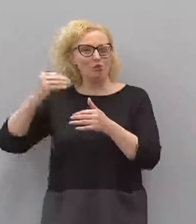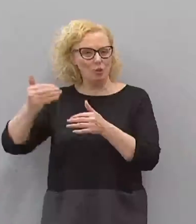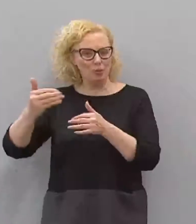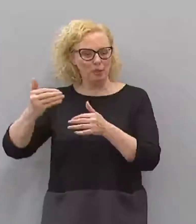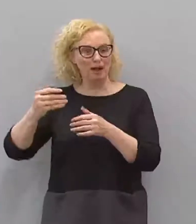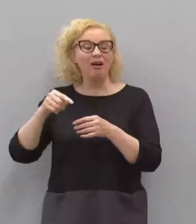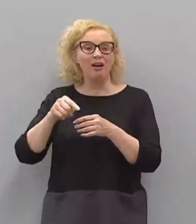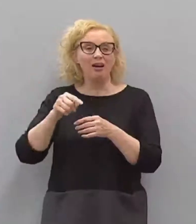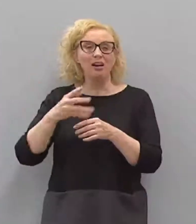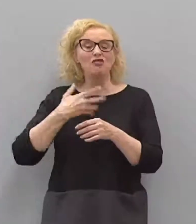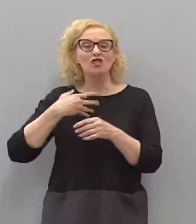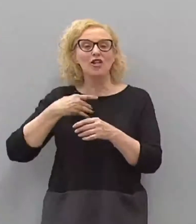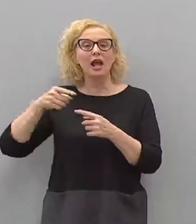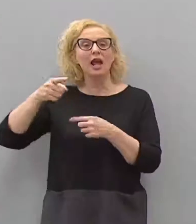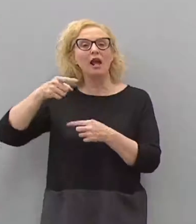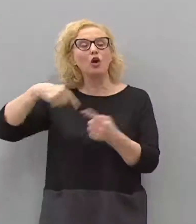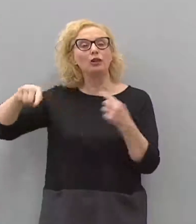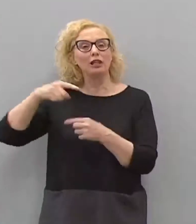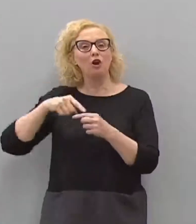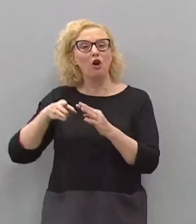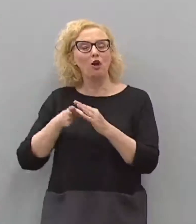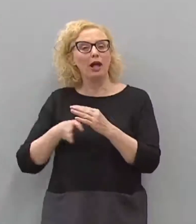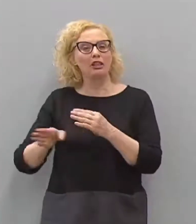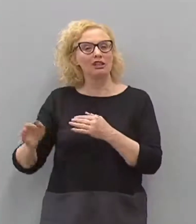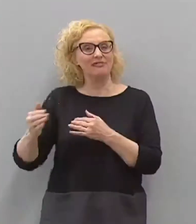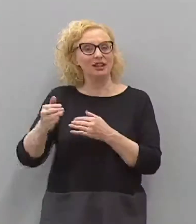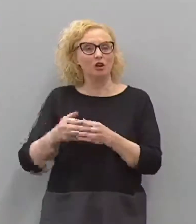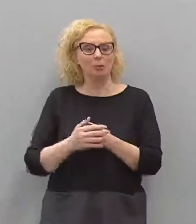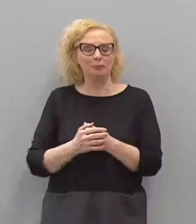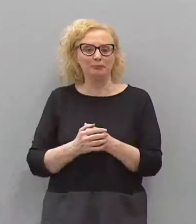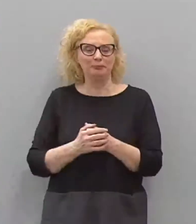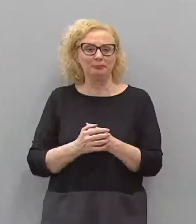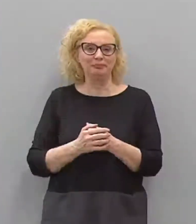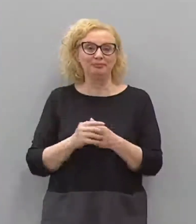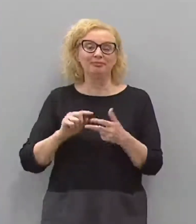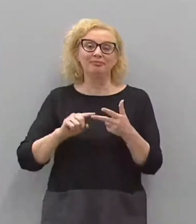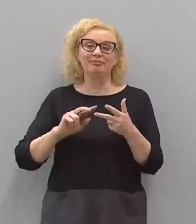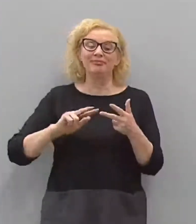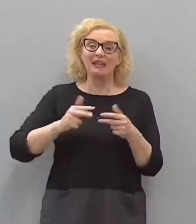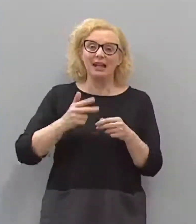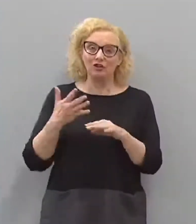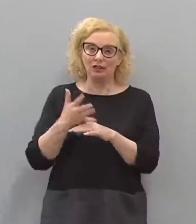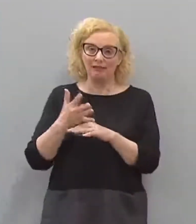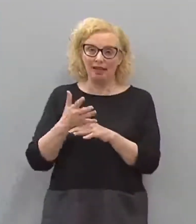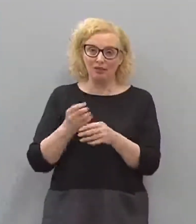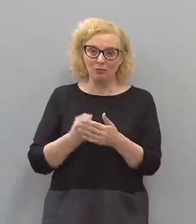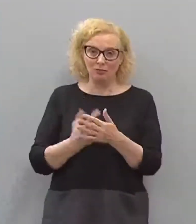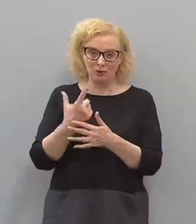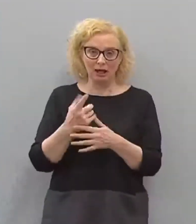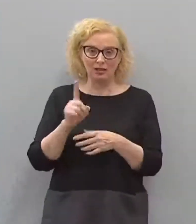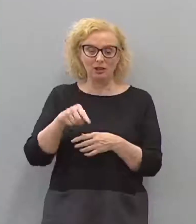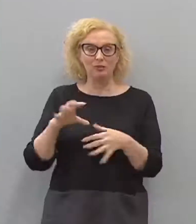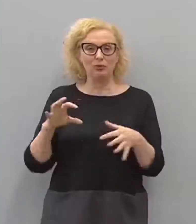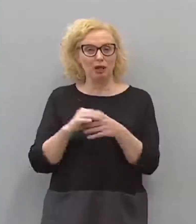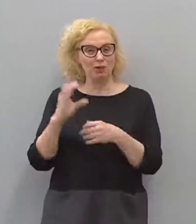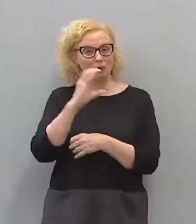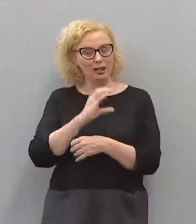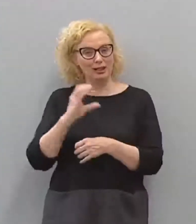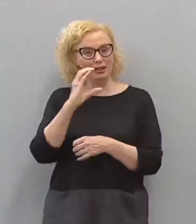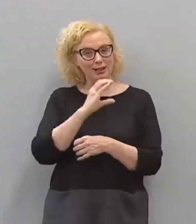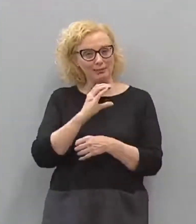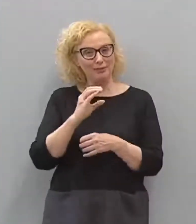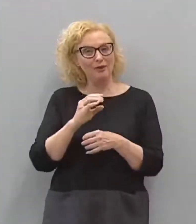seconda rotatoria di svincolo il terzo intervento importante anche dal punto di st turistico riguarda